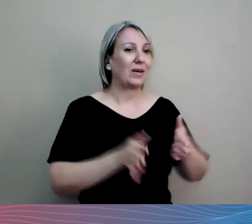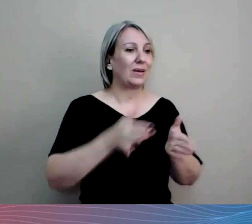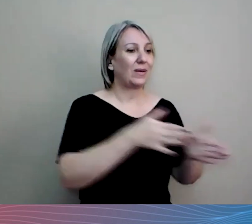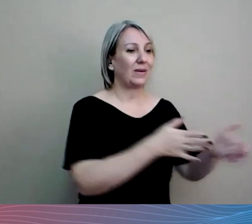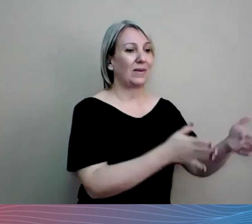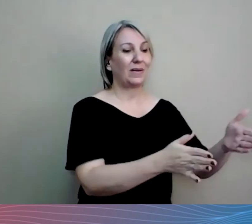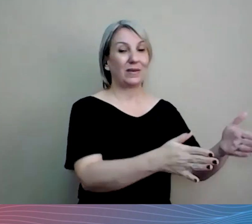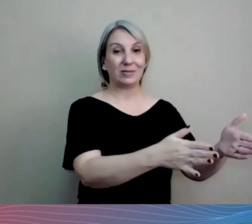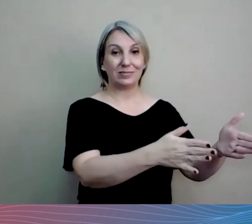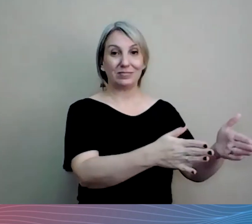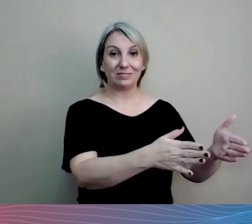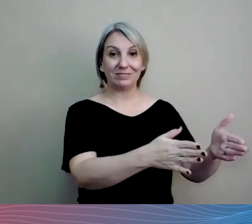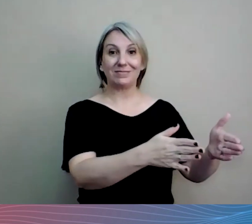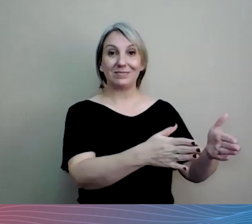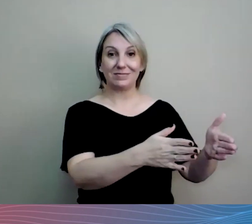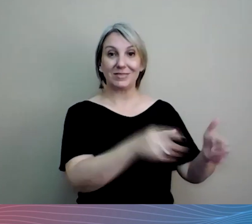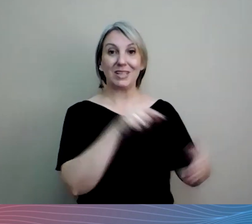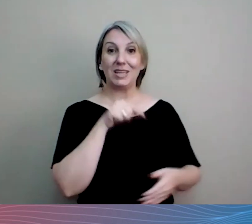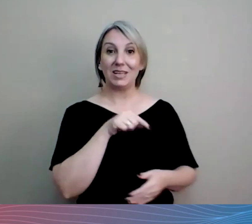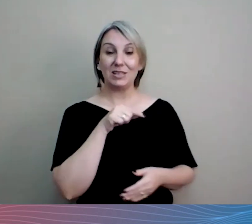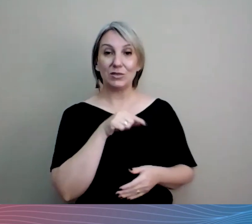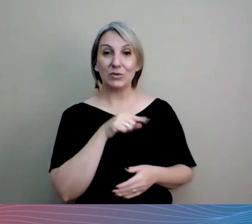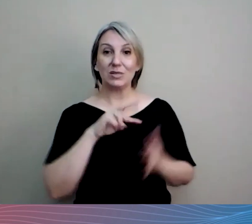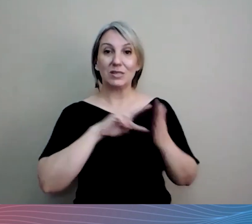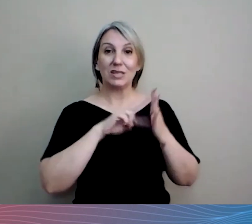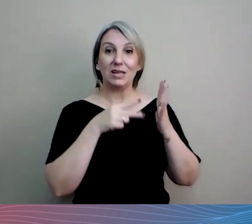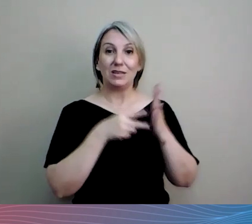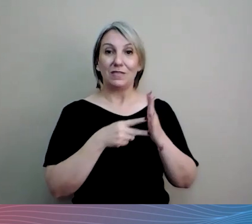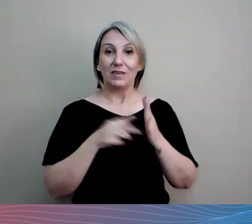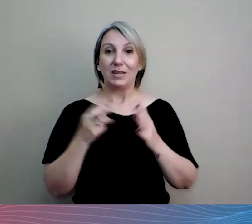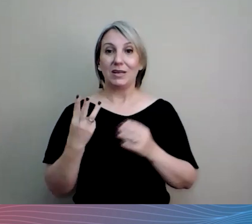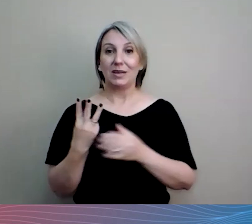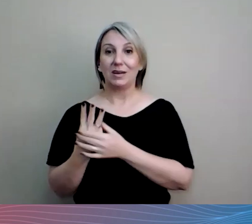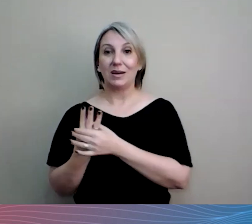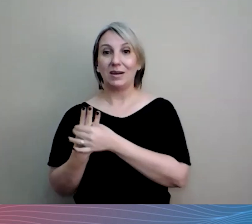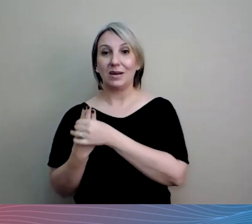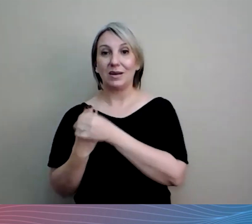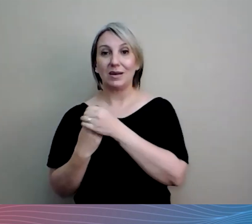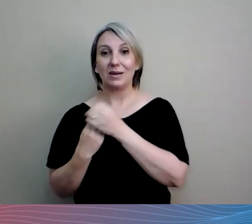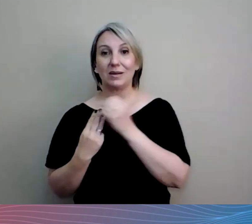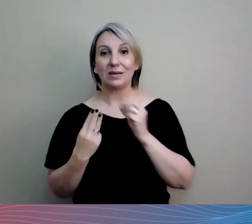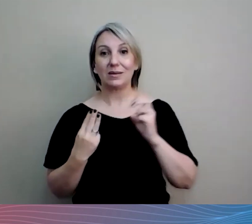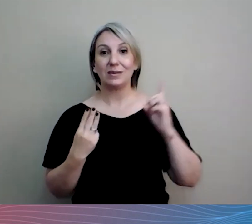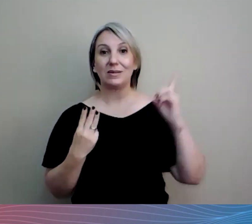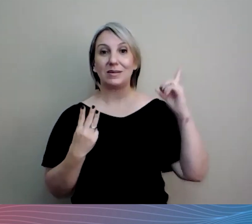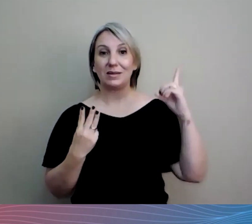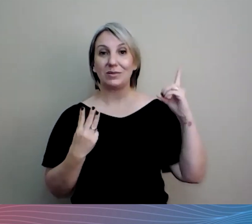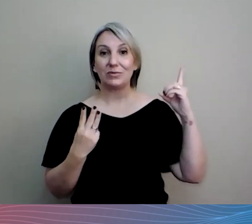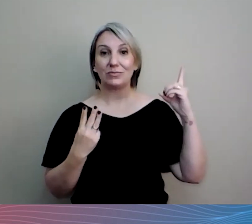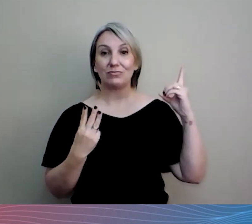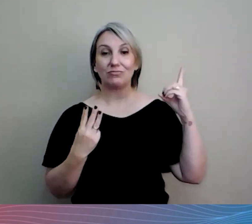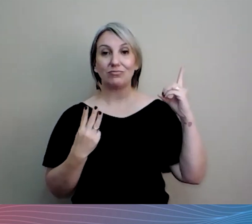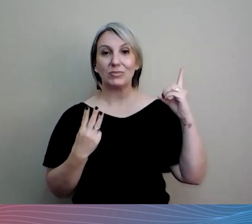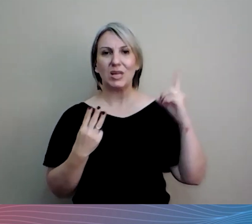Nosso Deus e Pai, Ele habita na luz inacessível. Ninguém jamais viu a